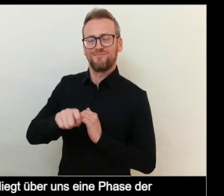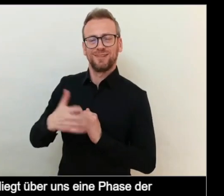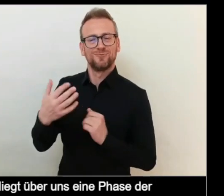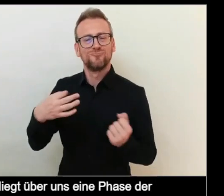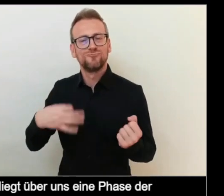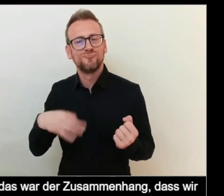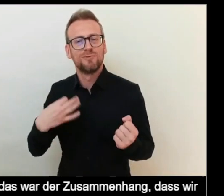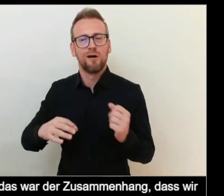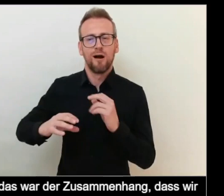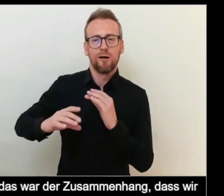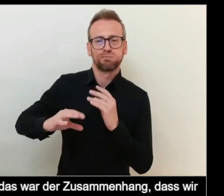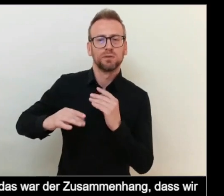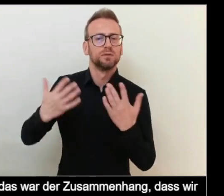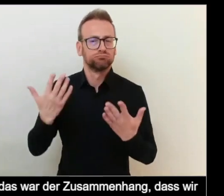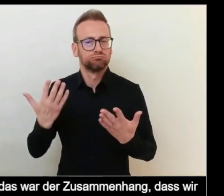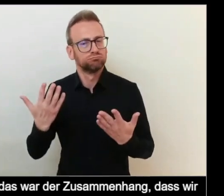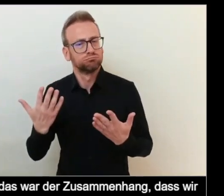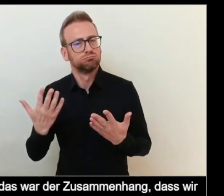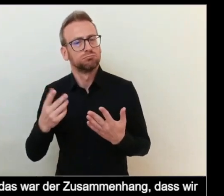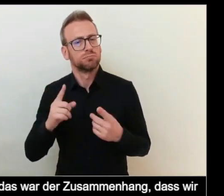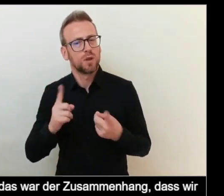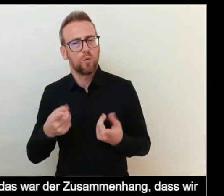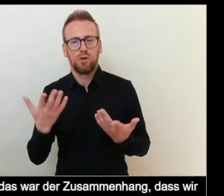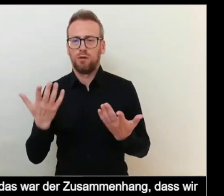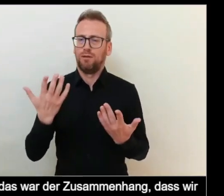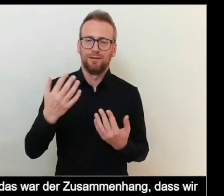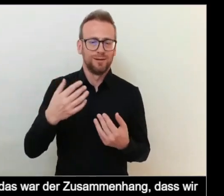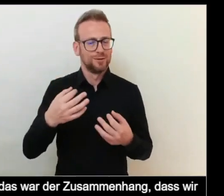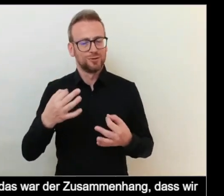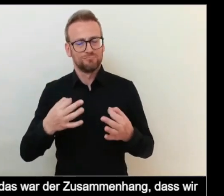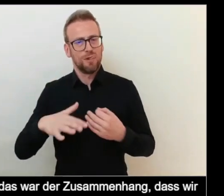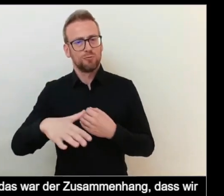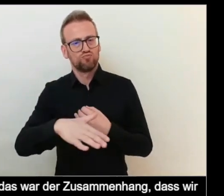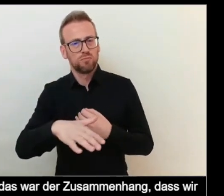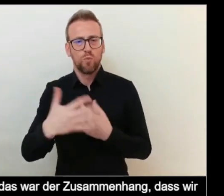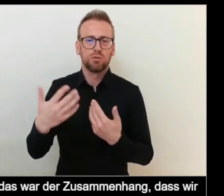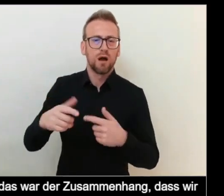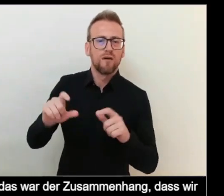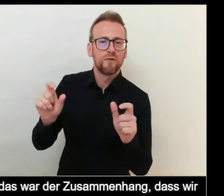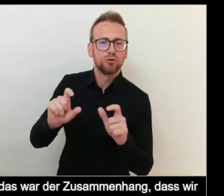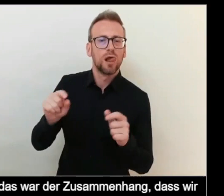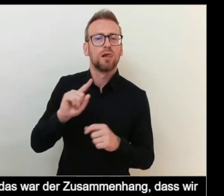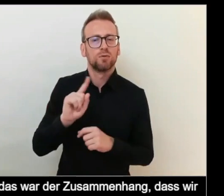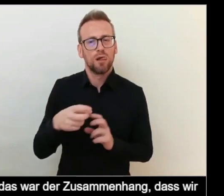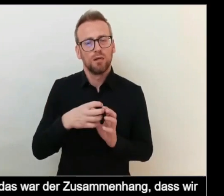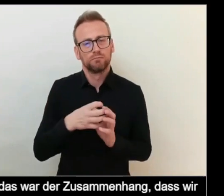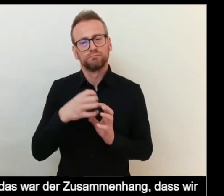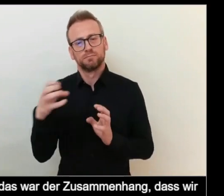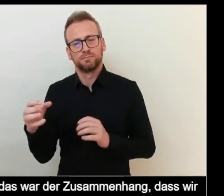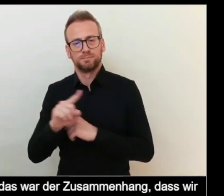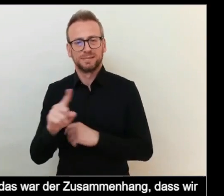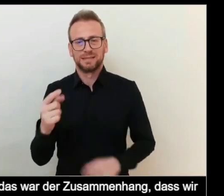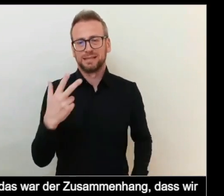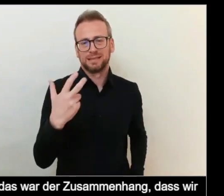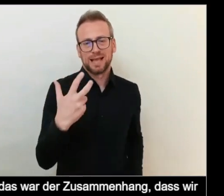ist tatsächlich etwas ganz Neues, also nicht nur Verlängerung, sondern auch eine neue Akzentsetzung. Wir nehmen erstmalig auch Geld